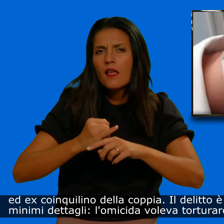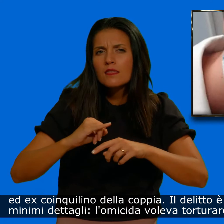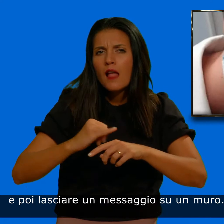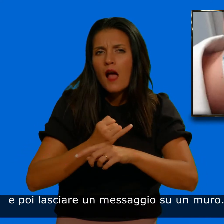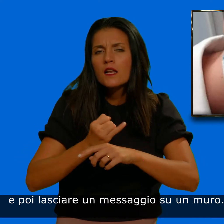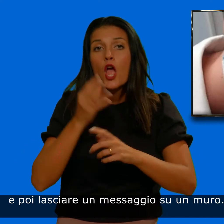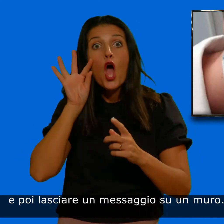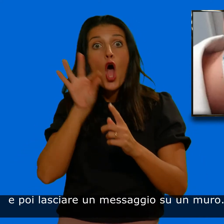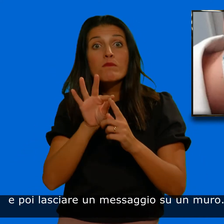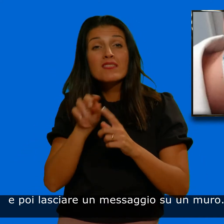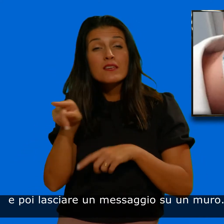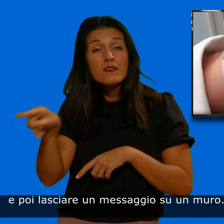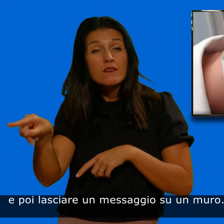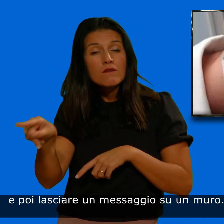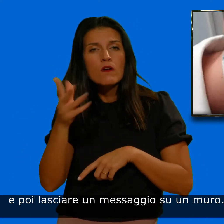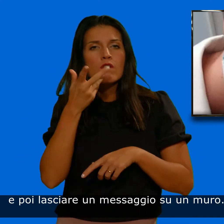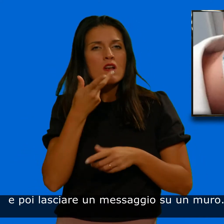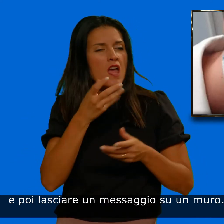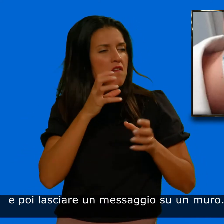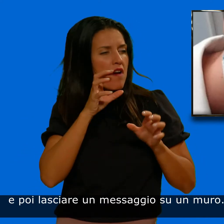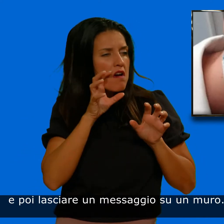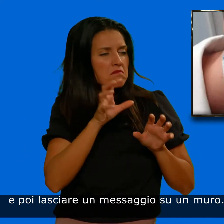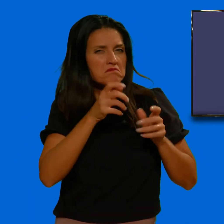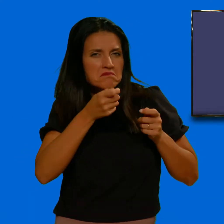ragazzi e poi lasciare un messaggio sul muro